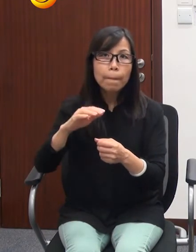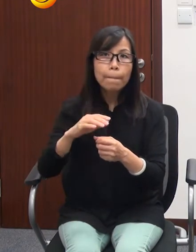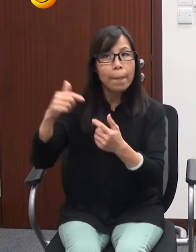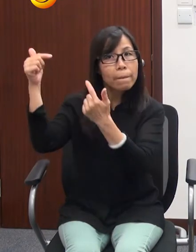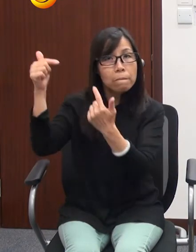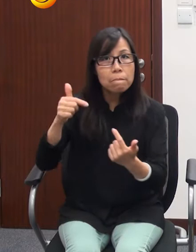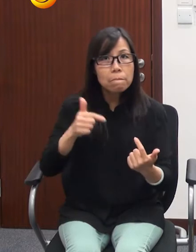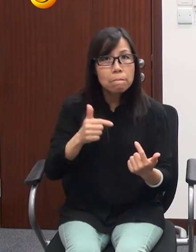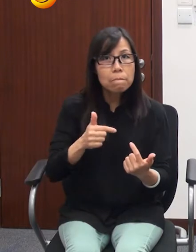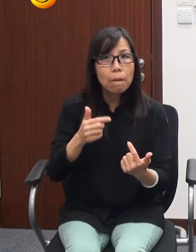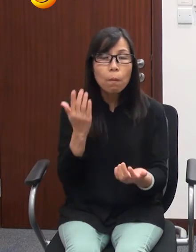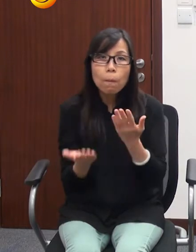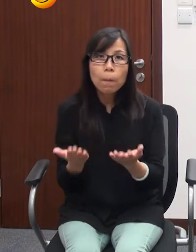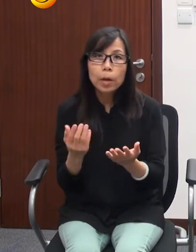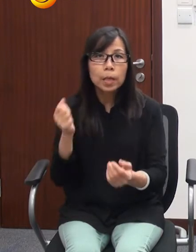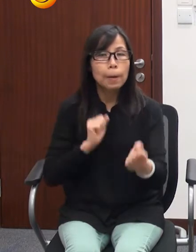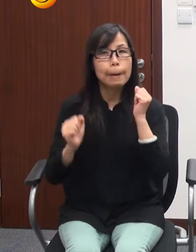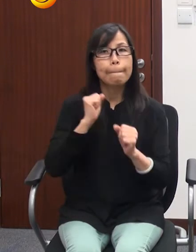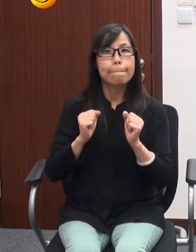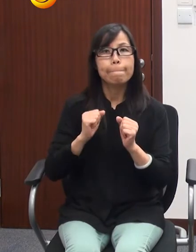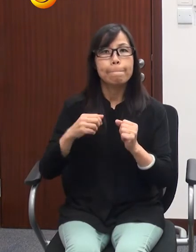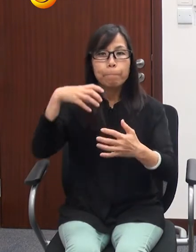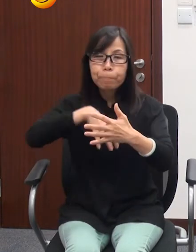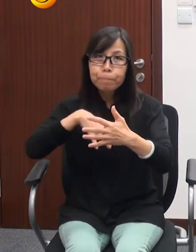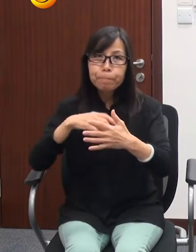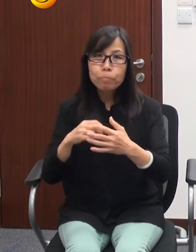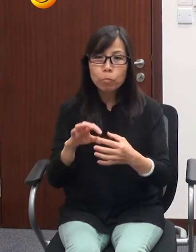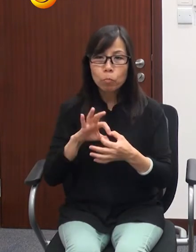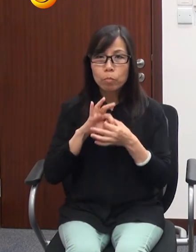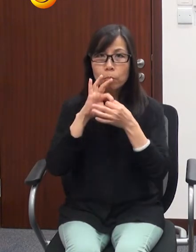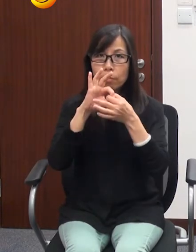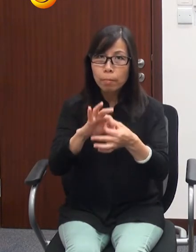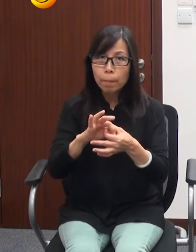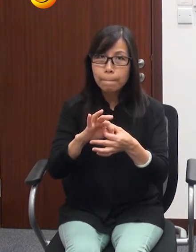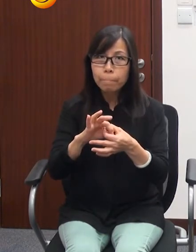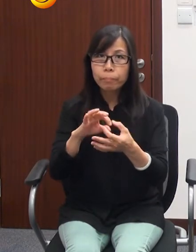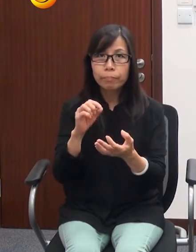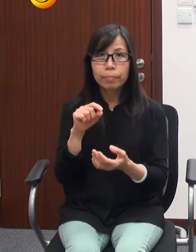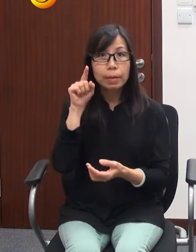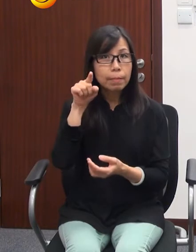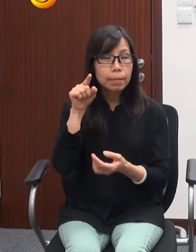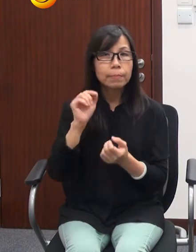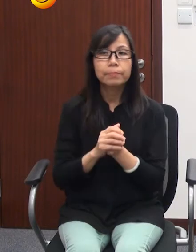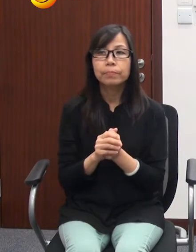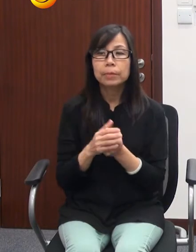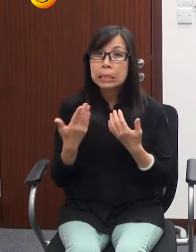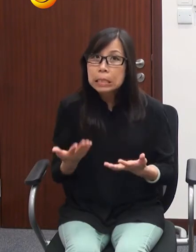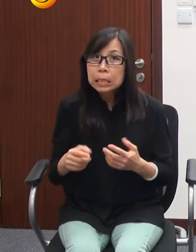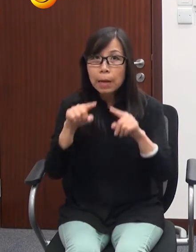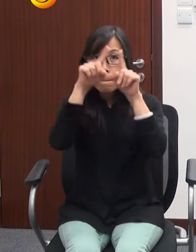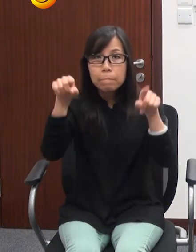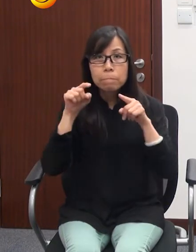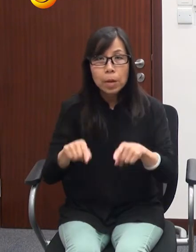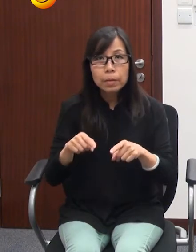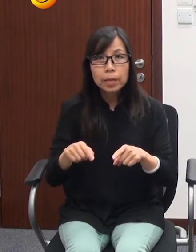性啊，或者成個行動動員過程裏邊一定要即係關顧嘅一啲地方。 其實而家嘅問題就係萬事佢鼻